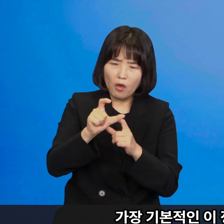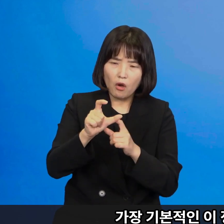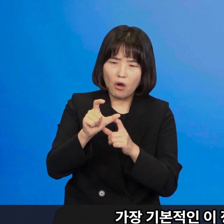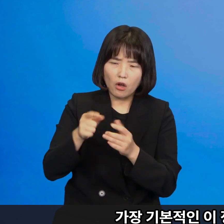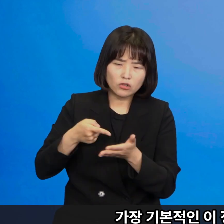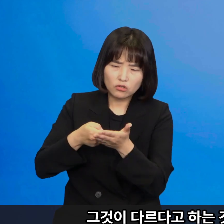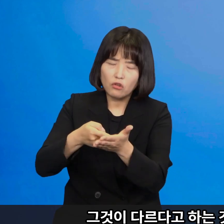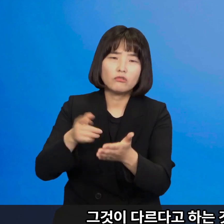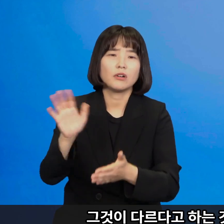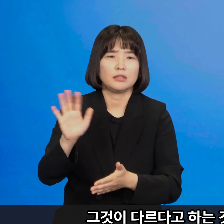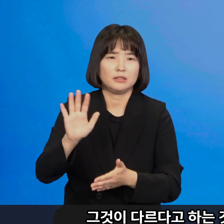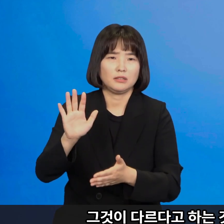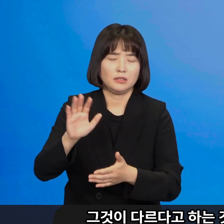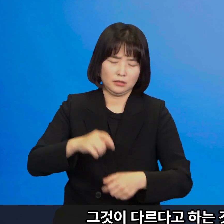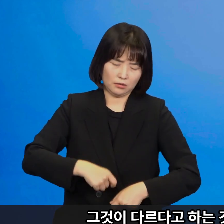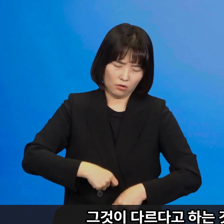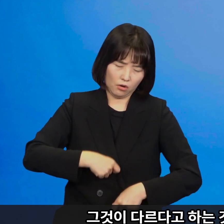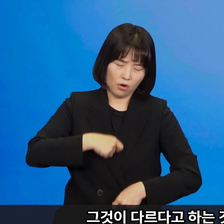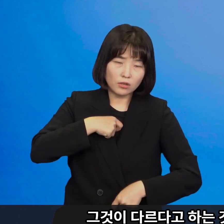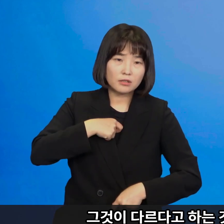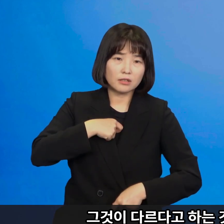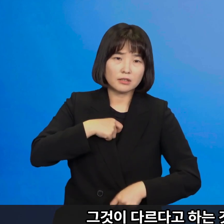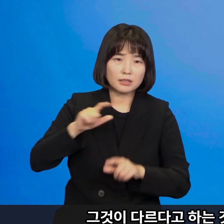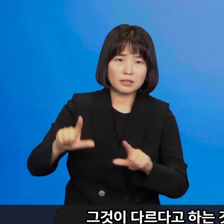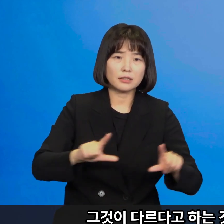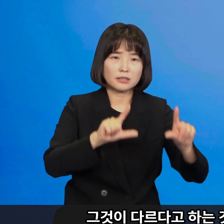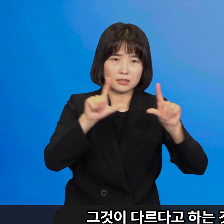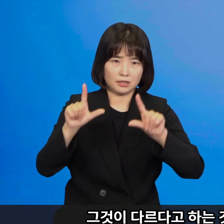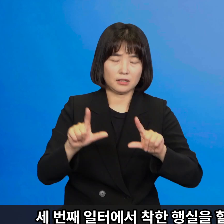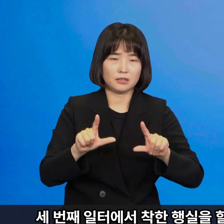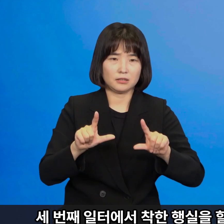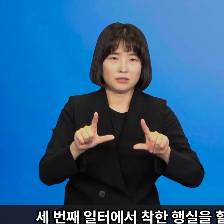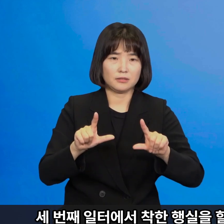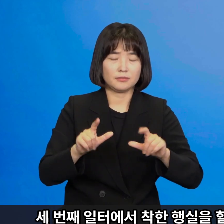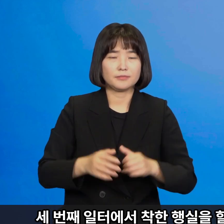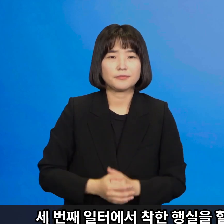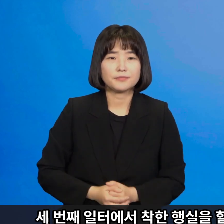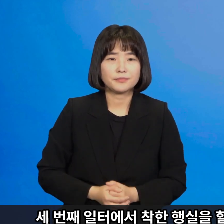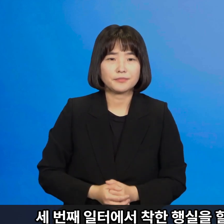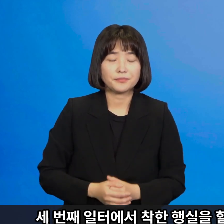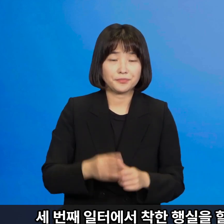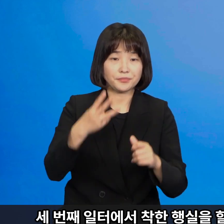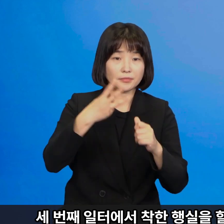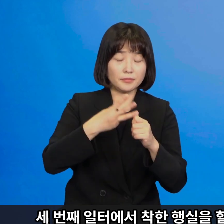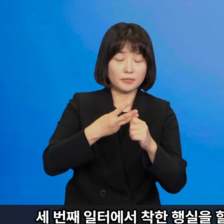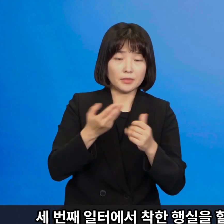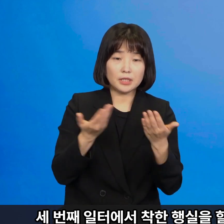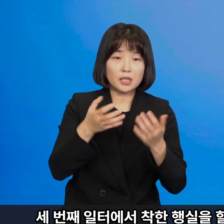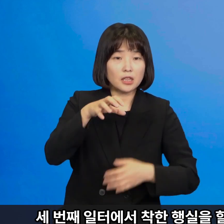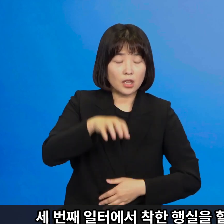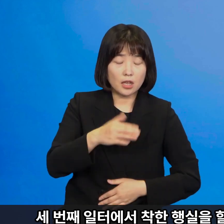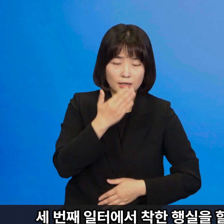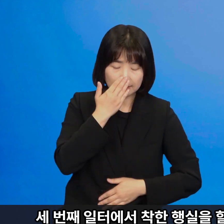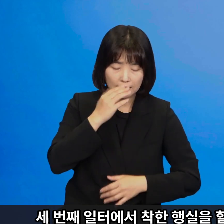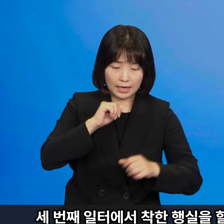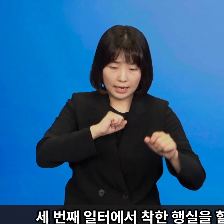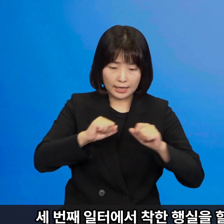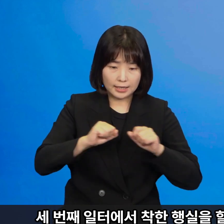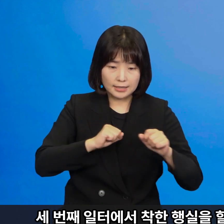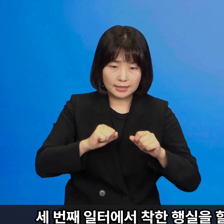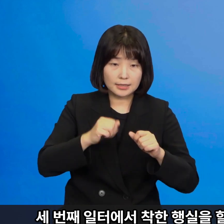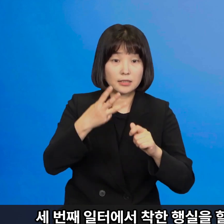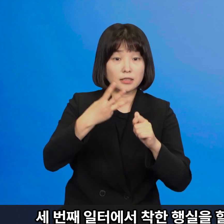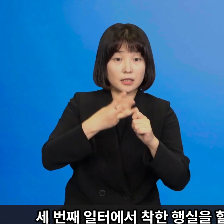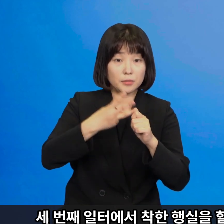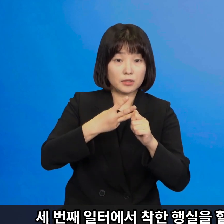때에 그것이 다르다고 하는 것을 보여주게 되는 거예요. 세 번째, 일터에서 착한 행실을 할 수 있는 세